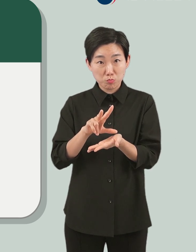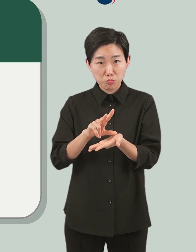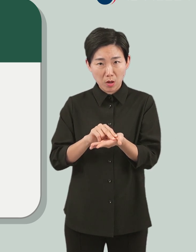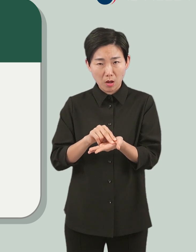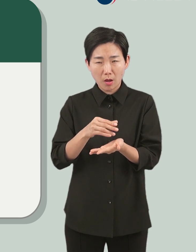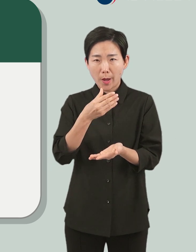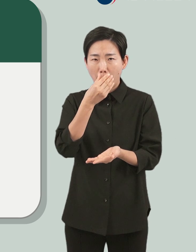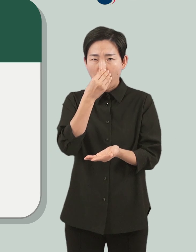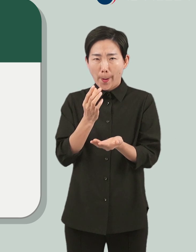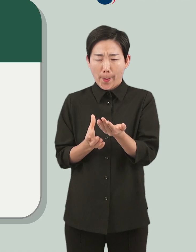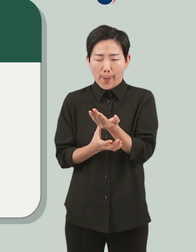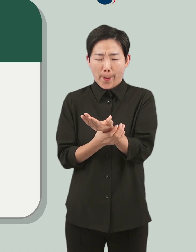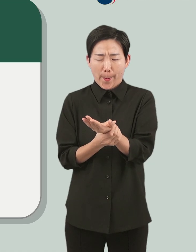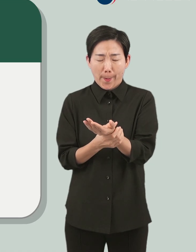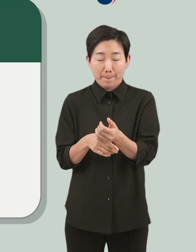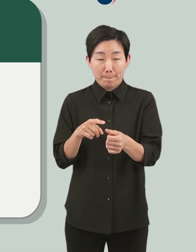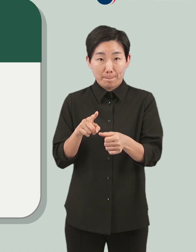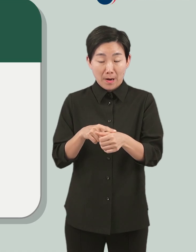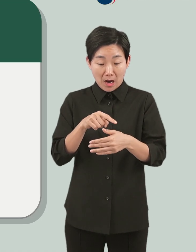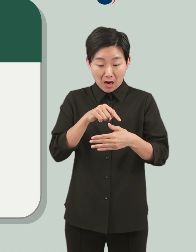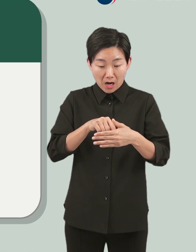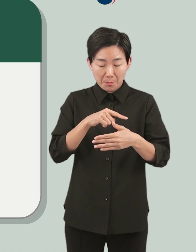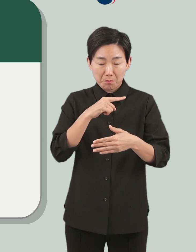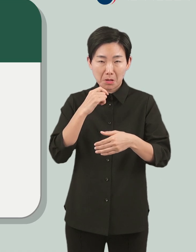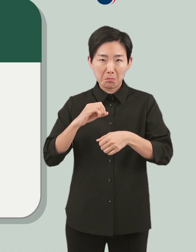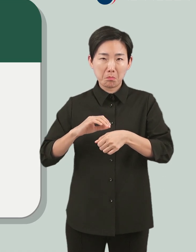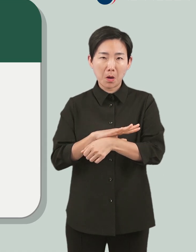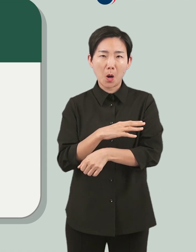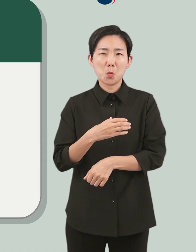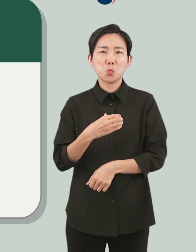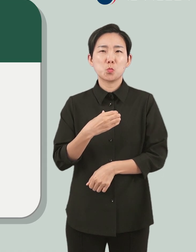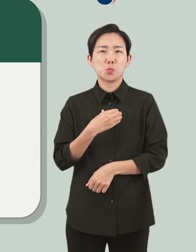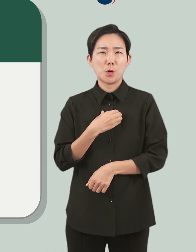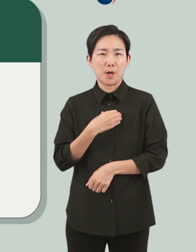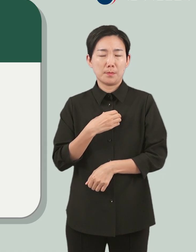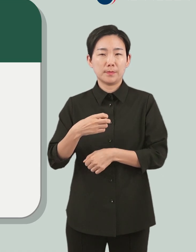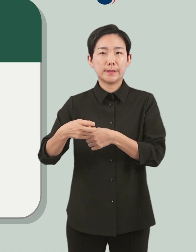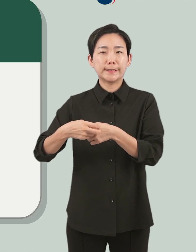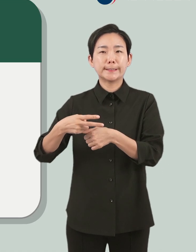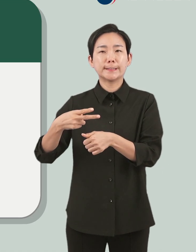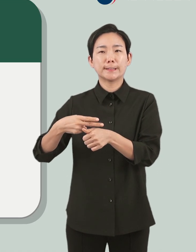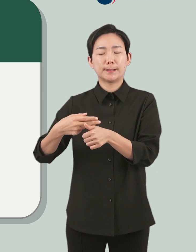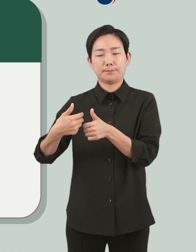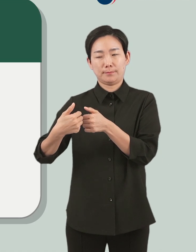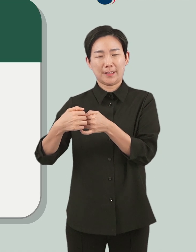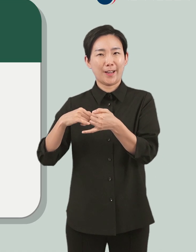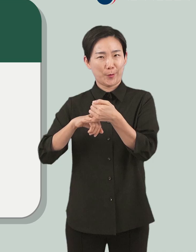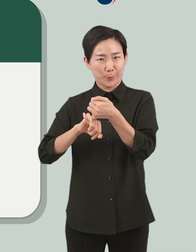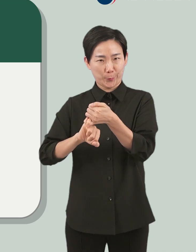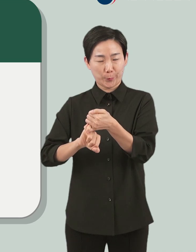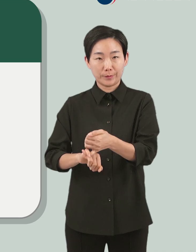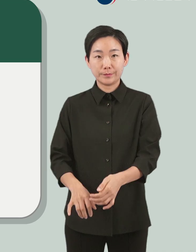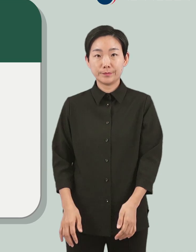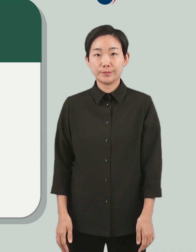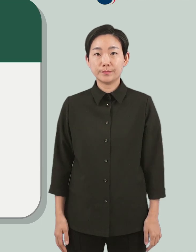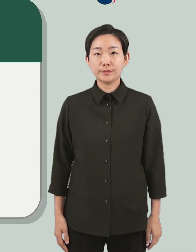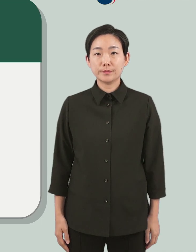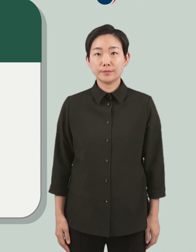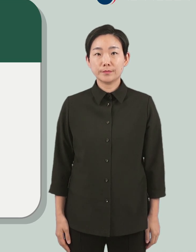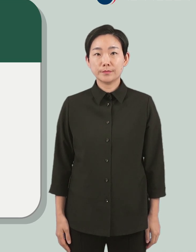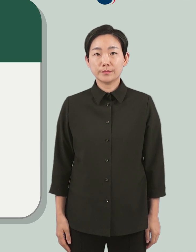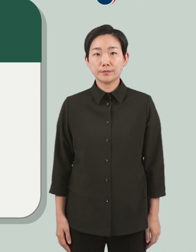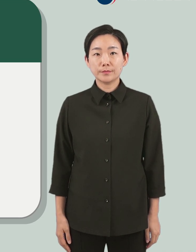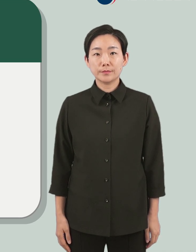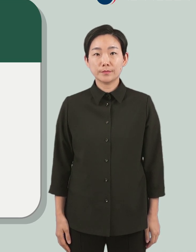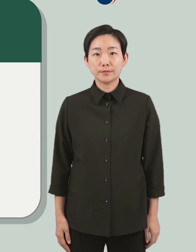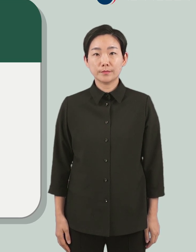혈행장애가 있으면 압박으로 뇌출혈이 생길 수 있으니 의사와 상담합니다. 압박으로 인한 뇌출혈이 생길 수 있으므로